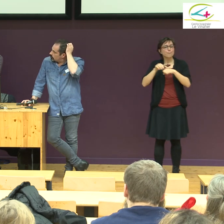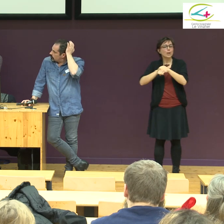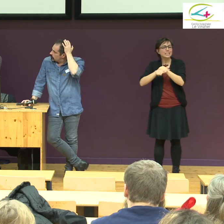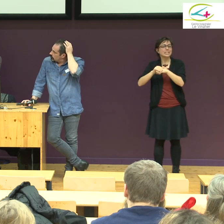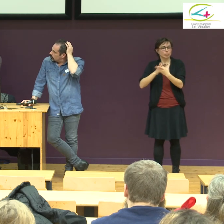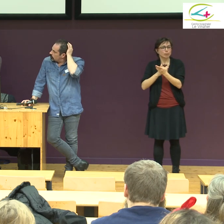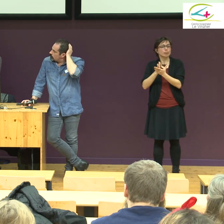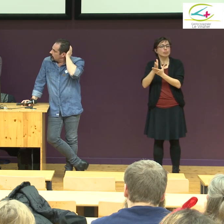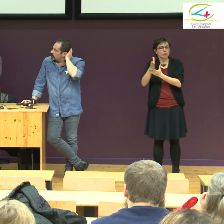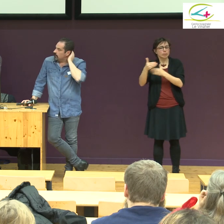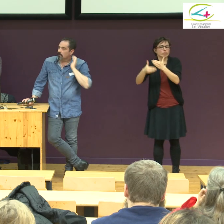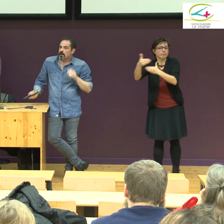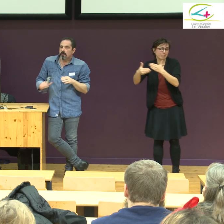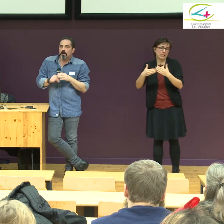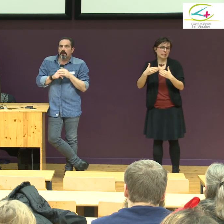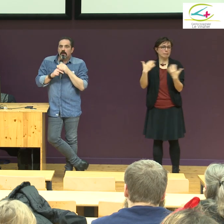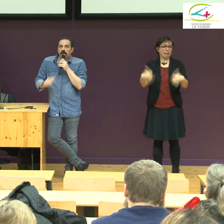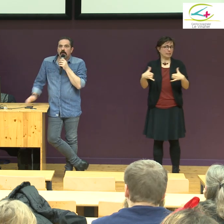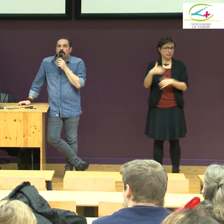mais il y a encore du chemin.